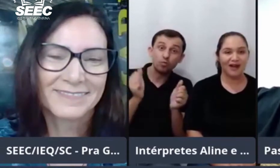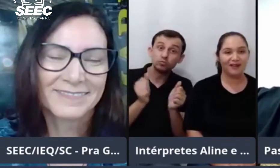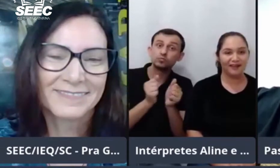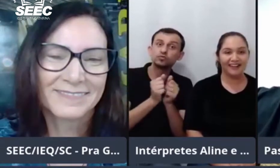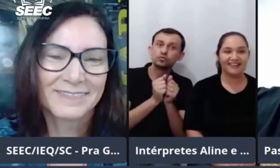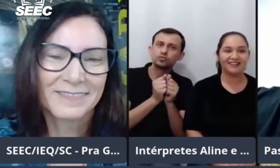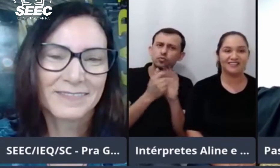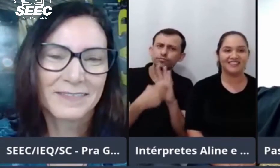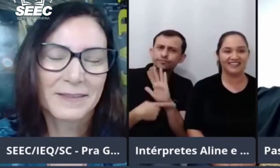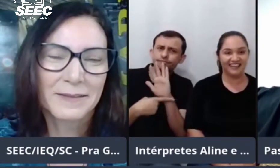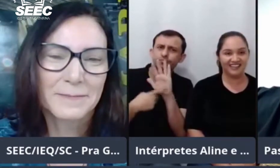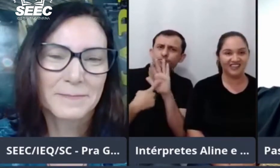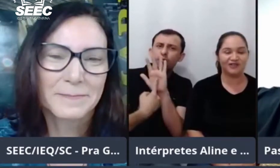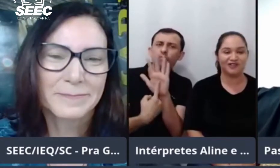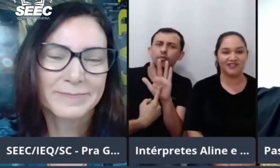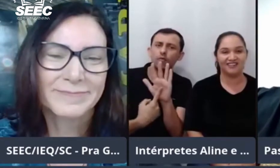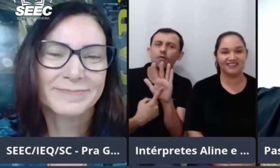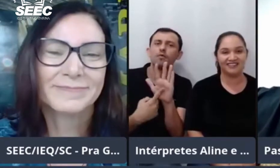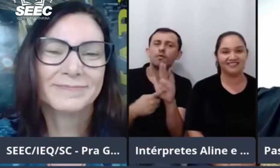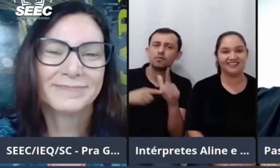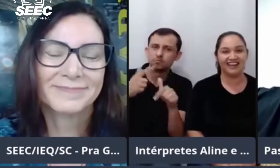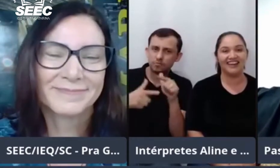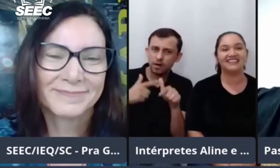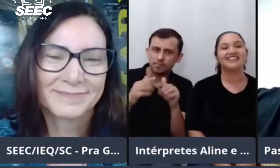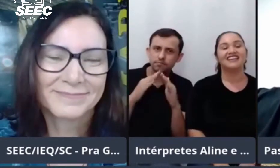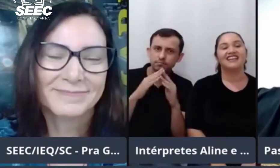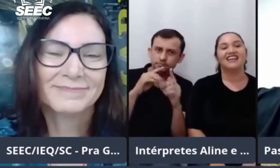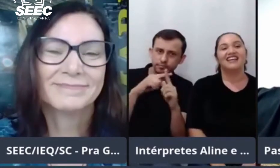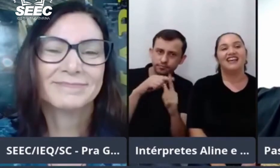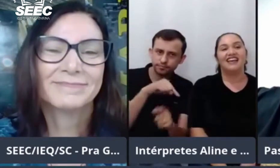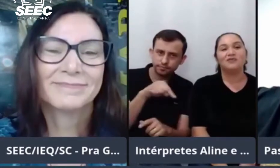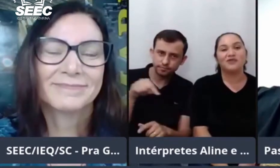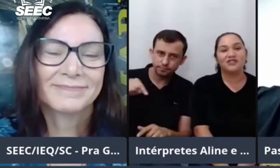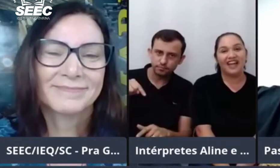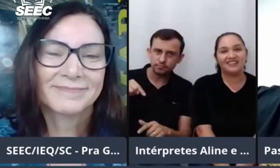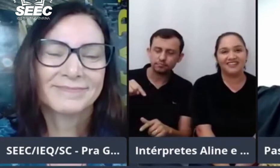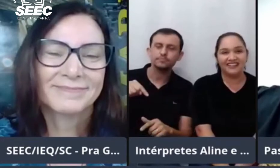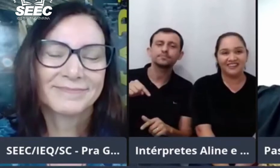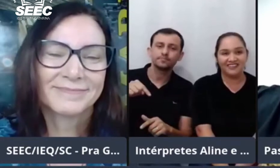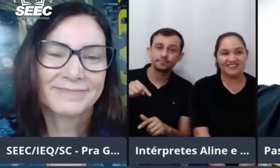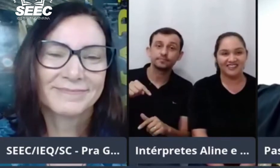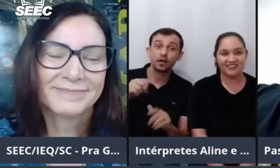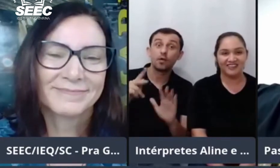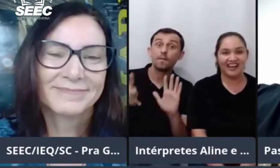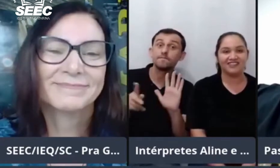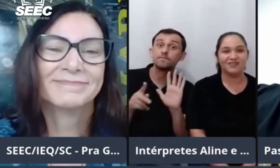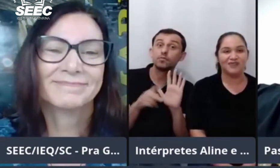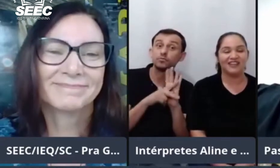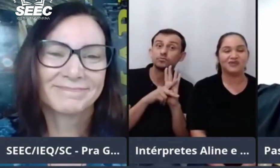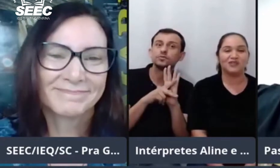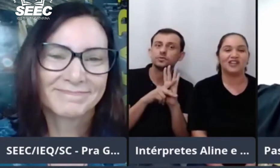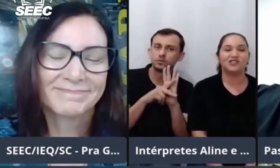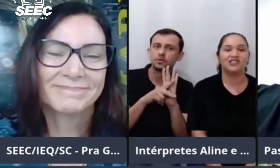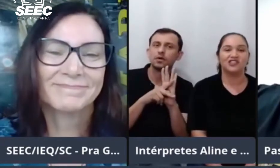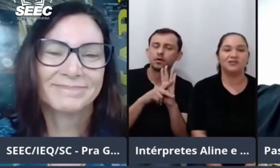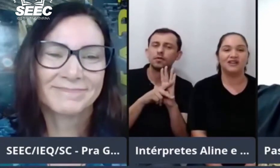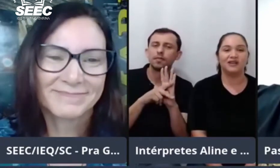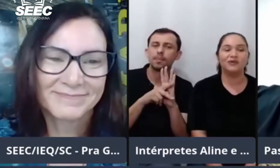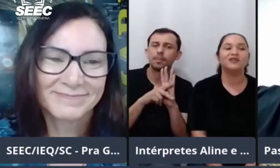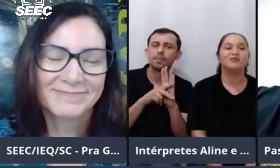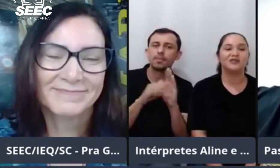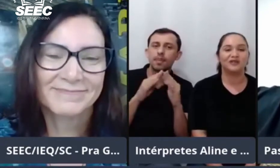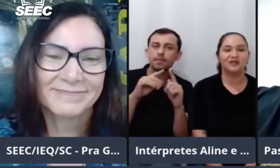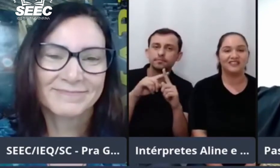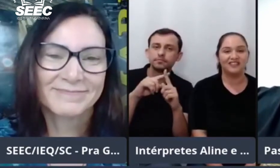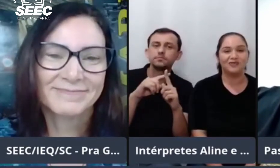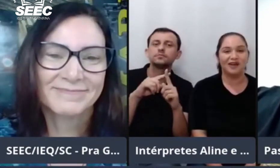esse trabalho que é da nossa igreja, do Evangelho Quadrangular. É um projeto, né, da nossa igreja local também, esse projeto de igreja